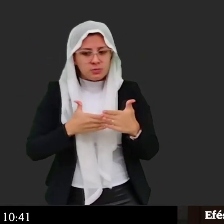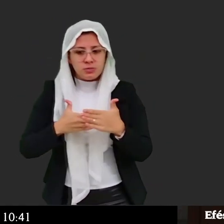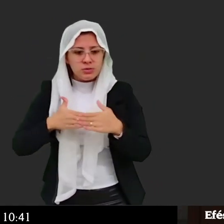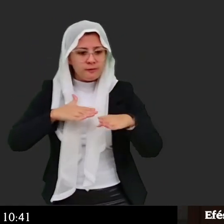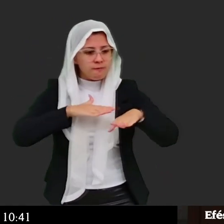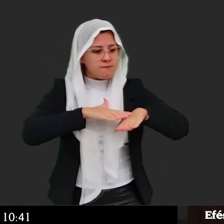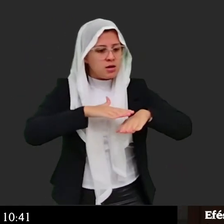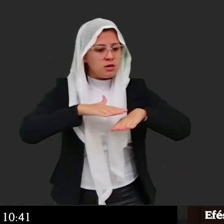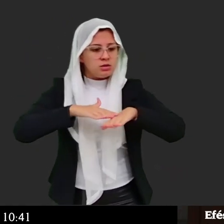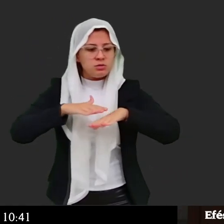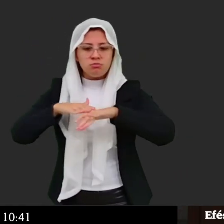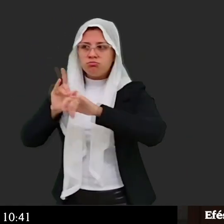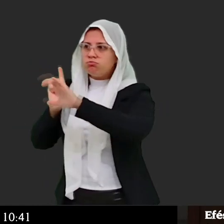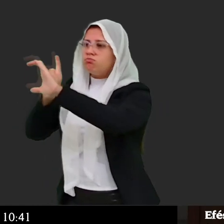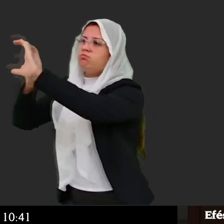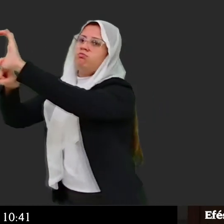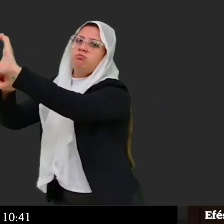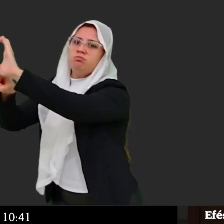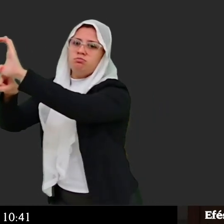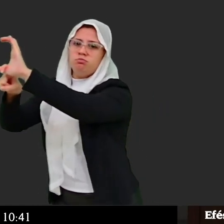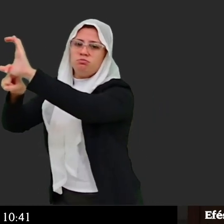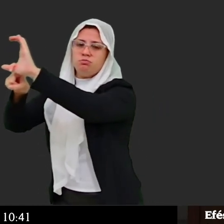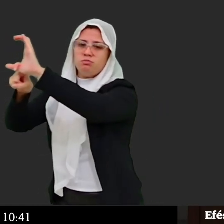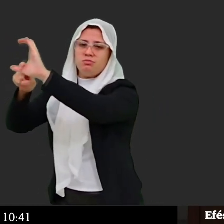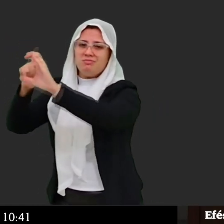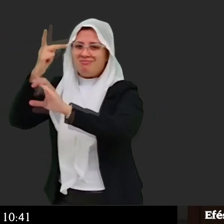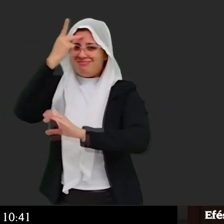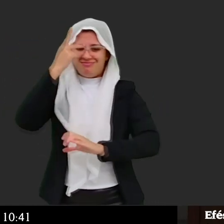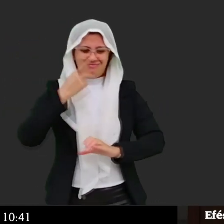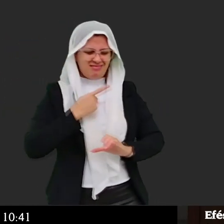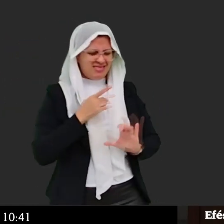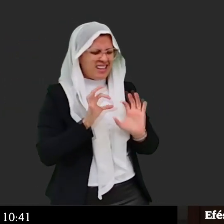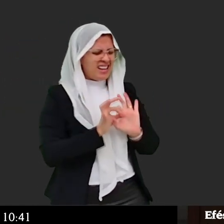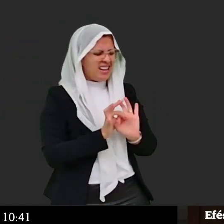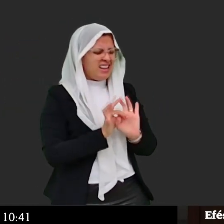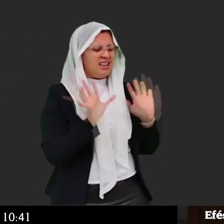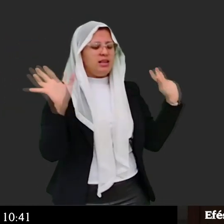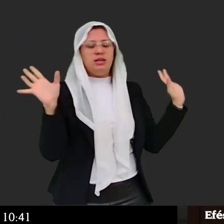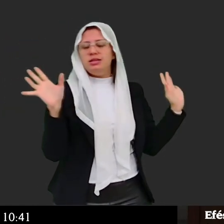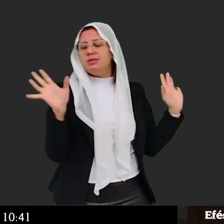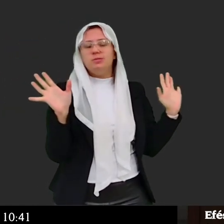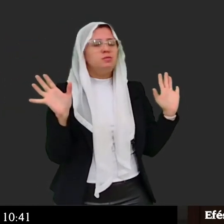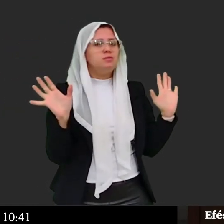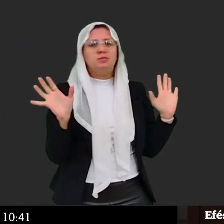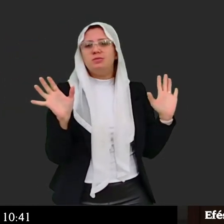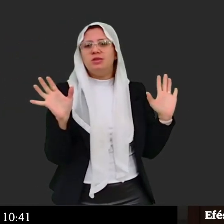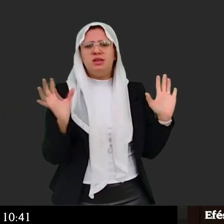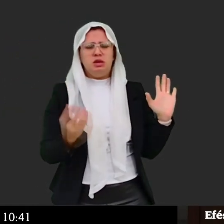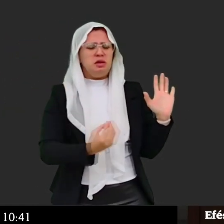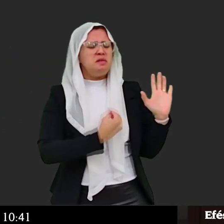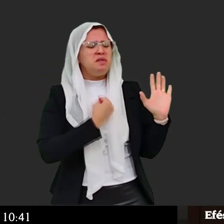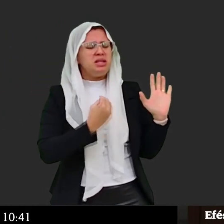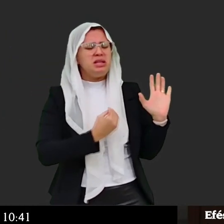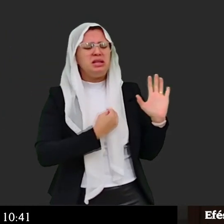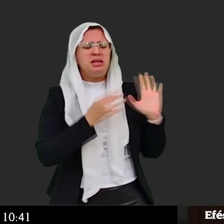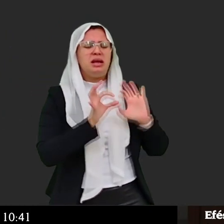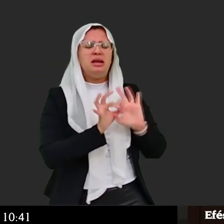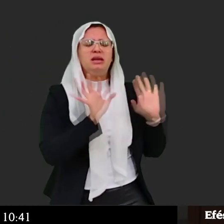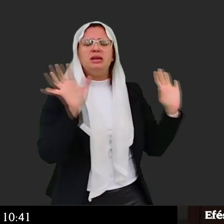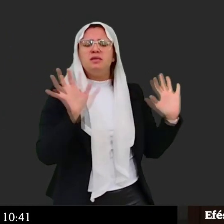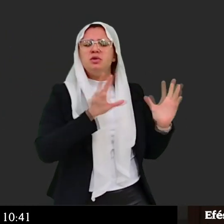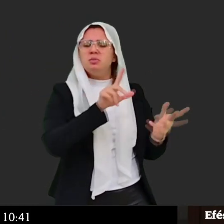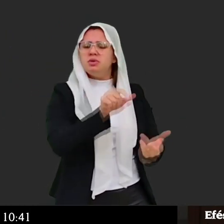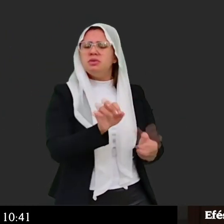Jesus, não mais com toda e plena liberdade de viver neste mundo,